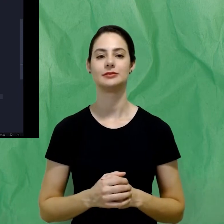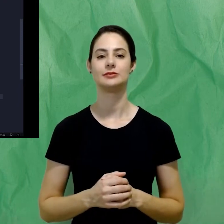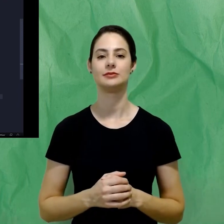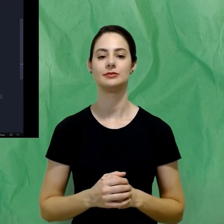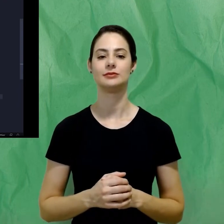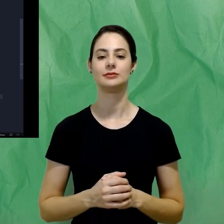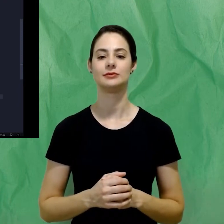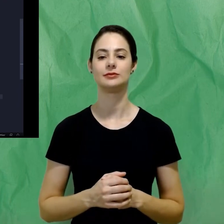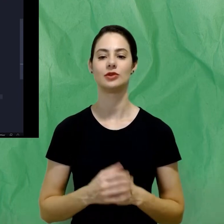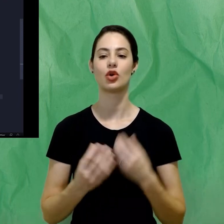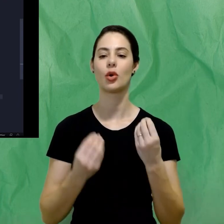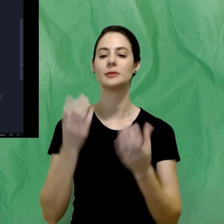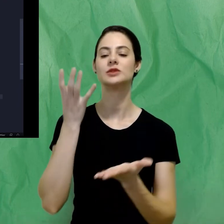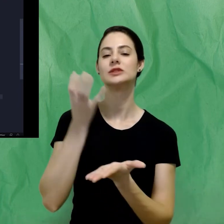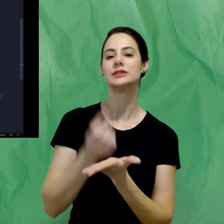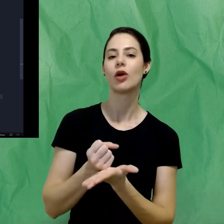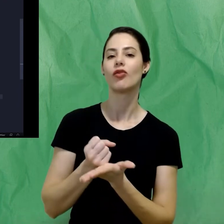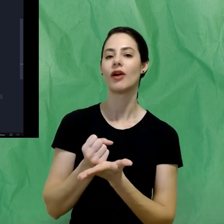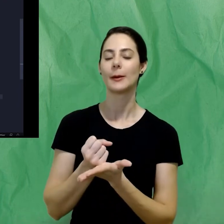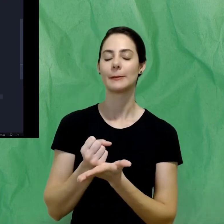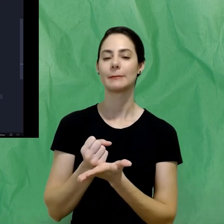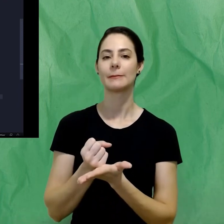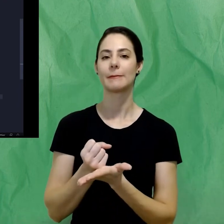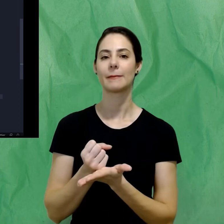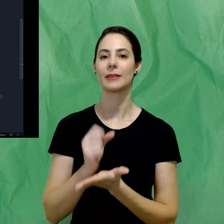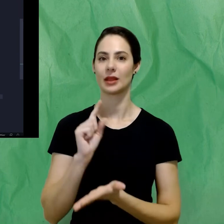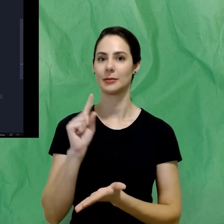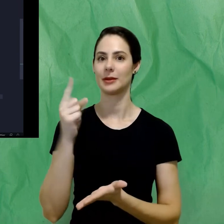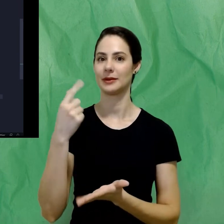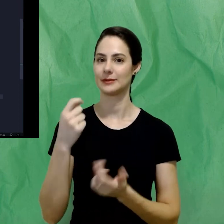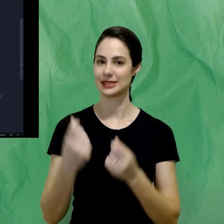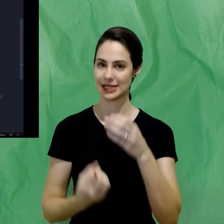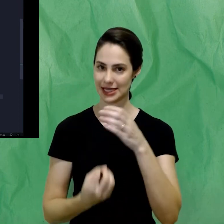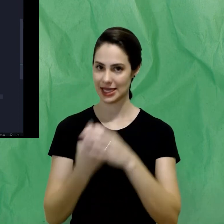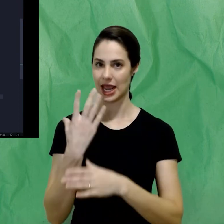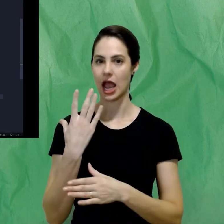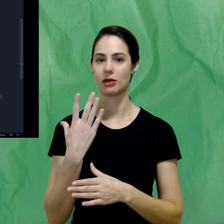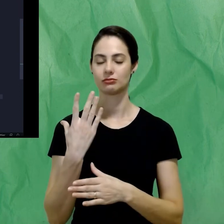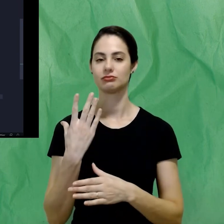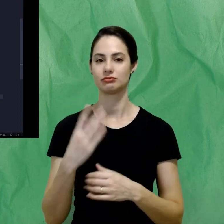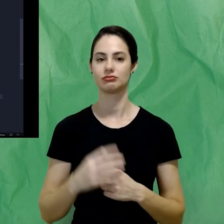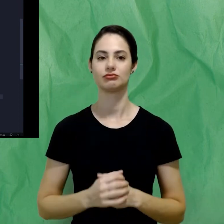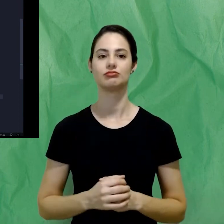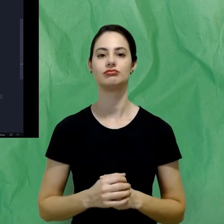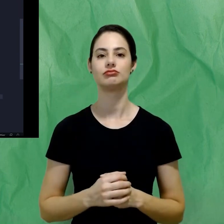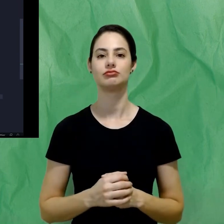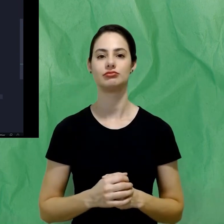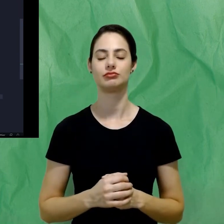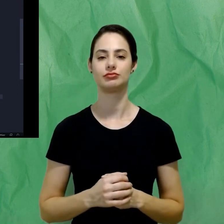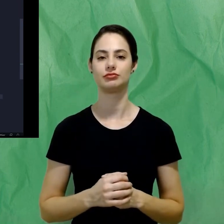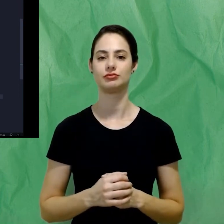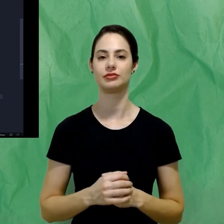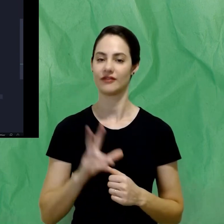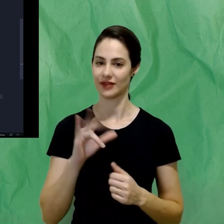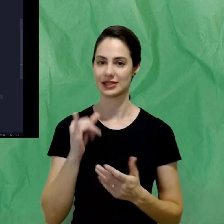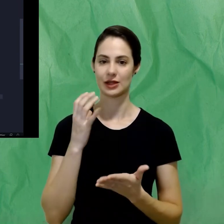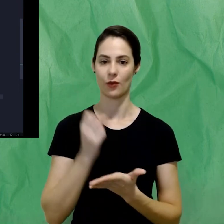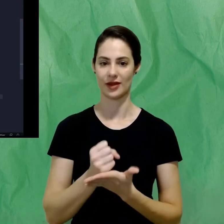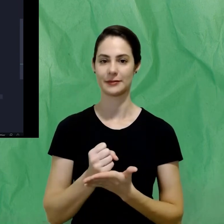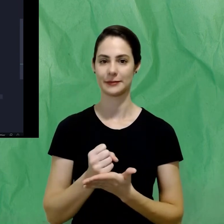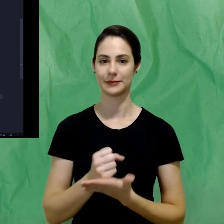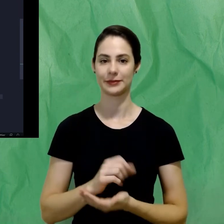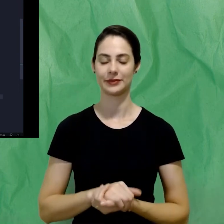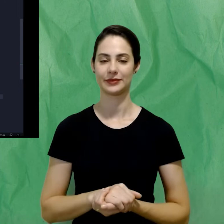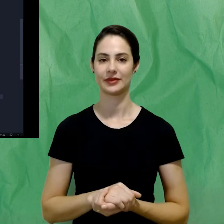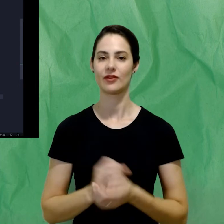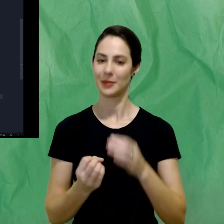esse jeito de salvar os arquivos? Primeiro a gente precisa criar o objeto, né, o JSON que nós vamos salvar.